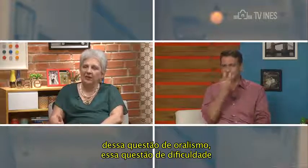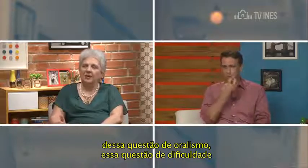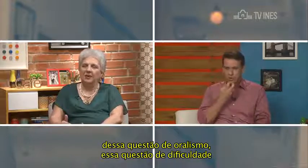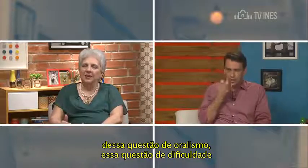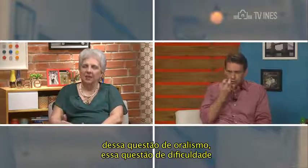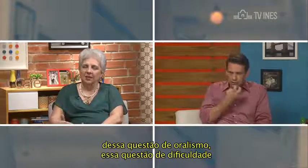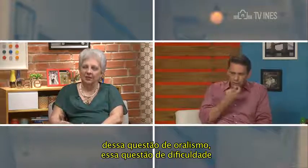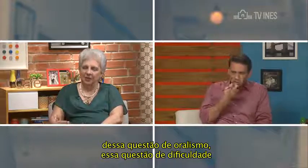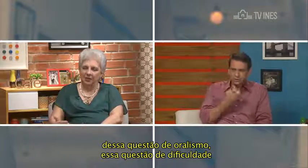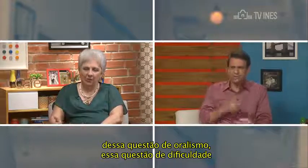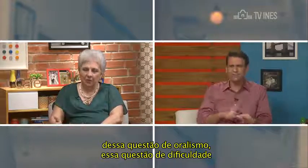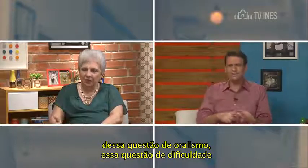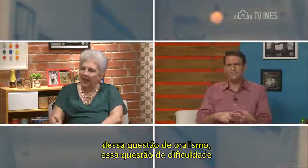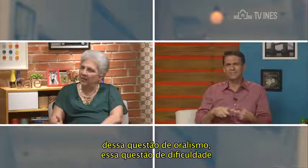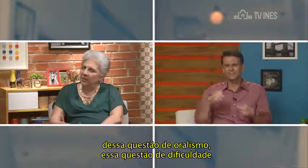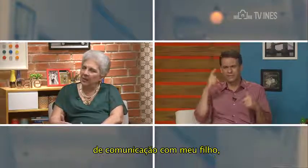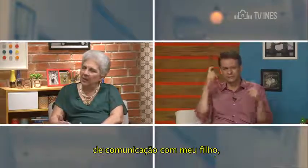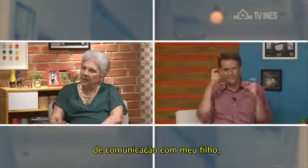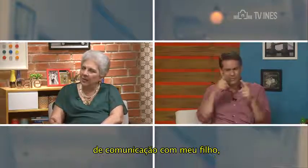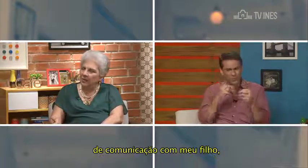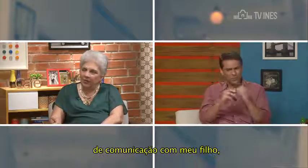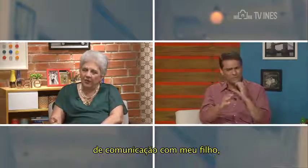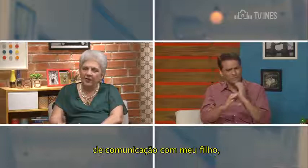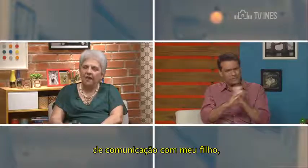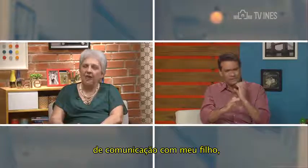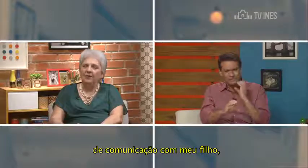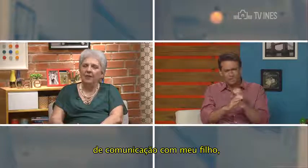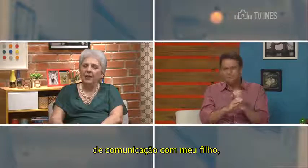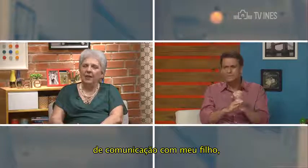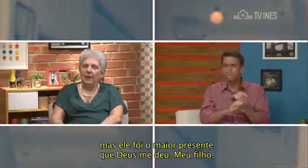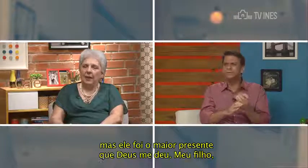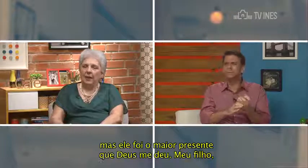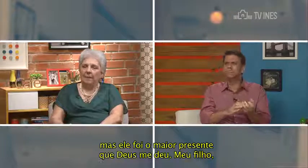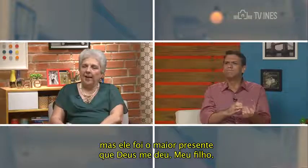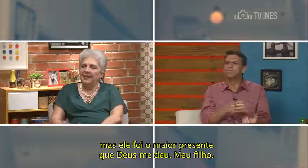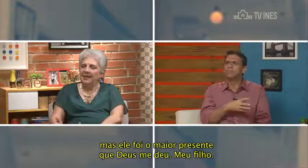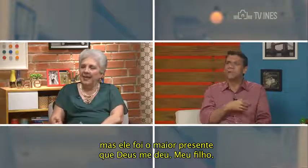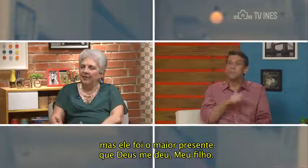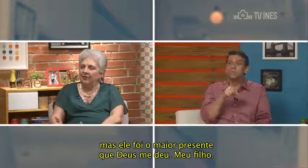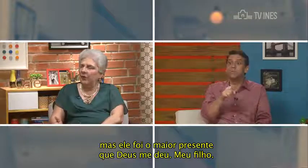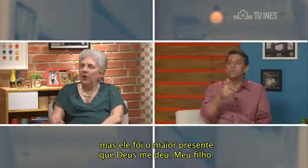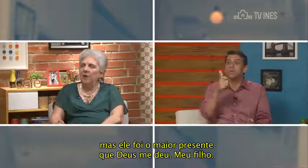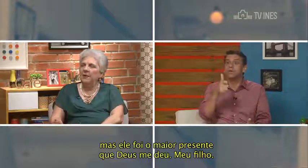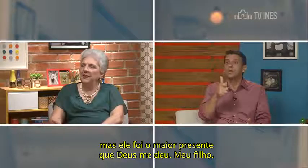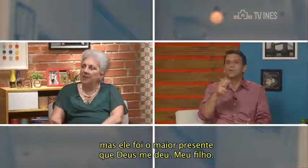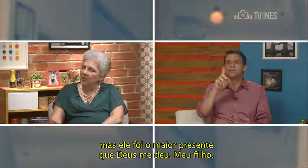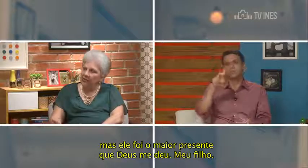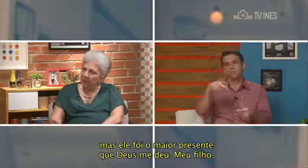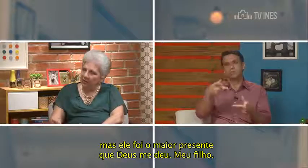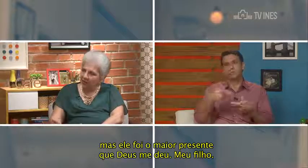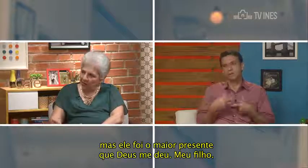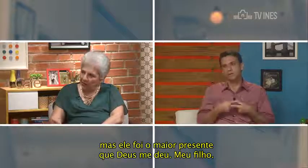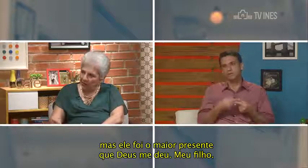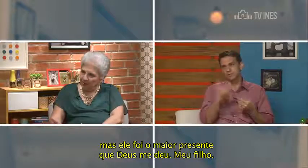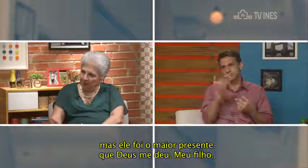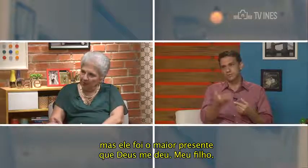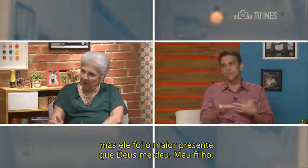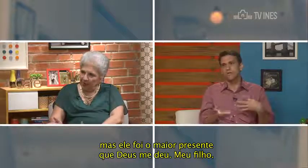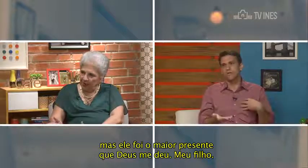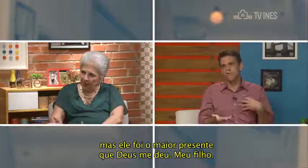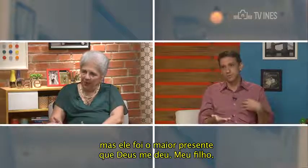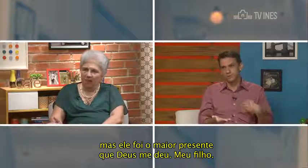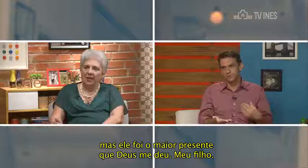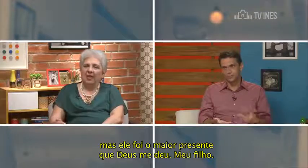oralismo Dessa questão De dificuldade De comunicação Com meu filho Mas ele Foi o maior presente Que Deus me deu